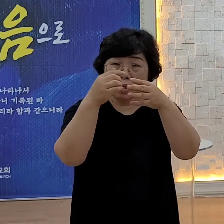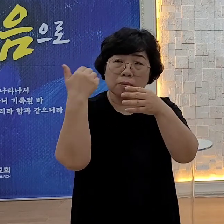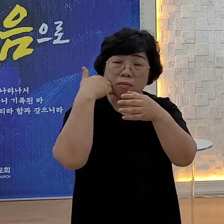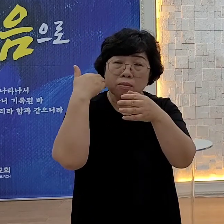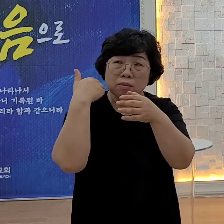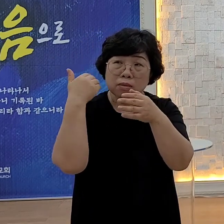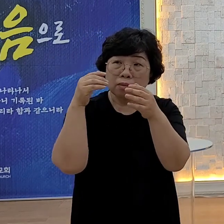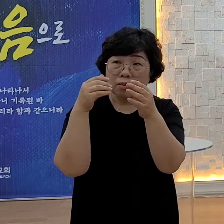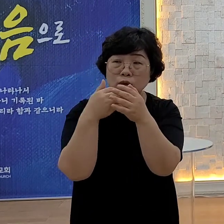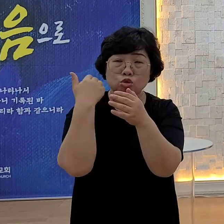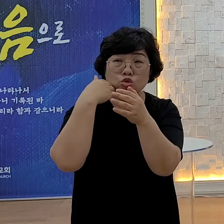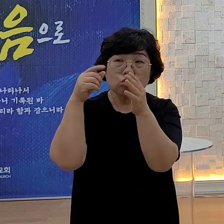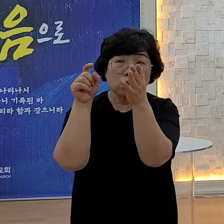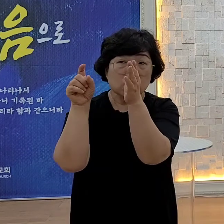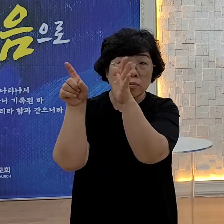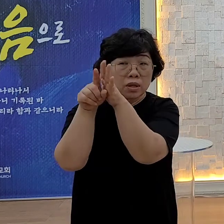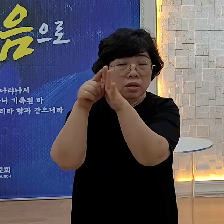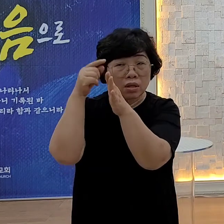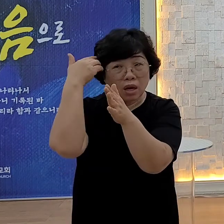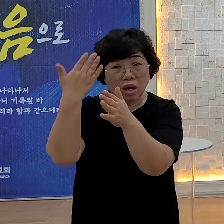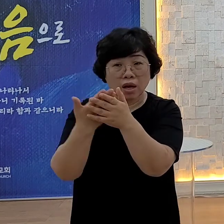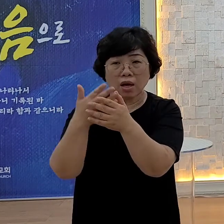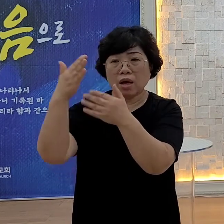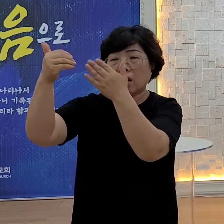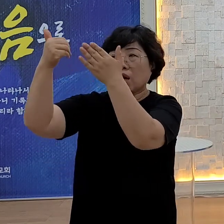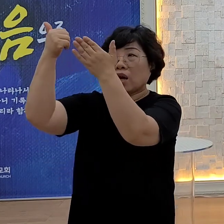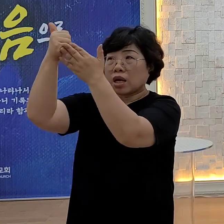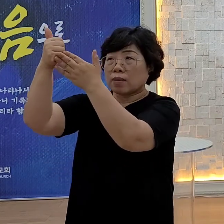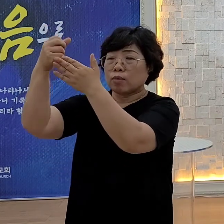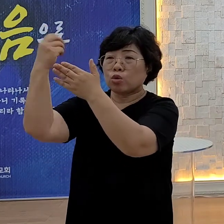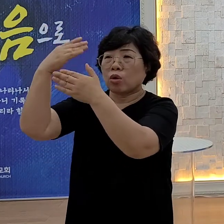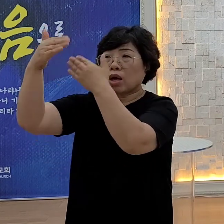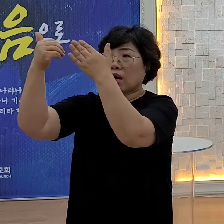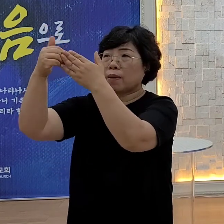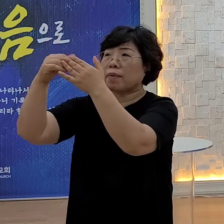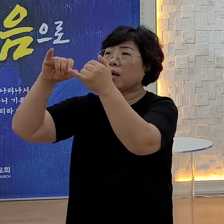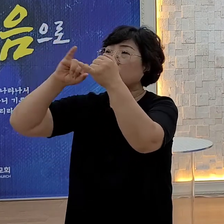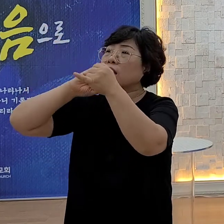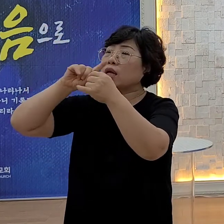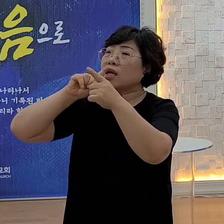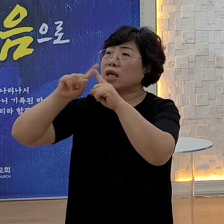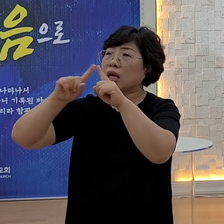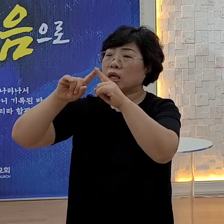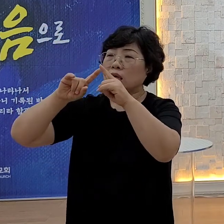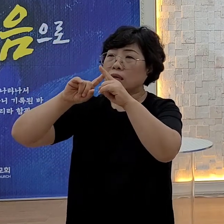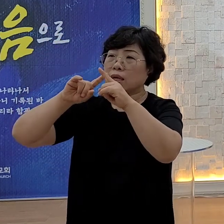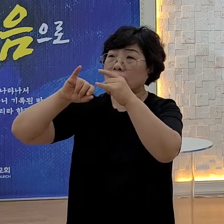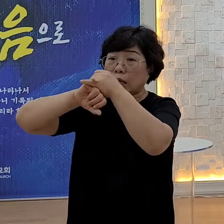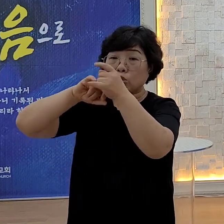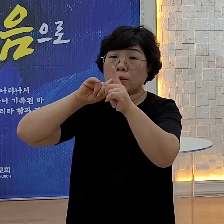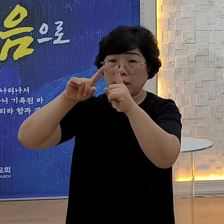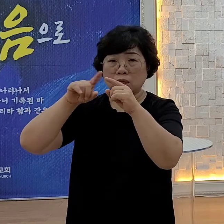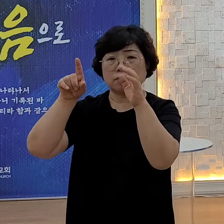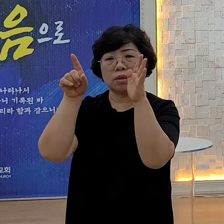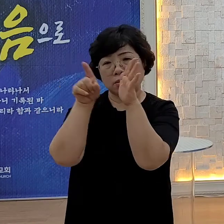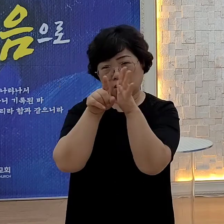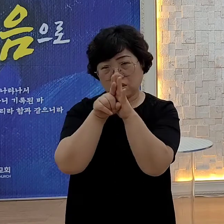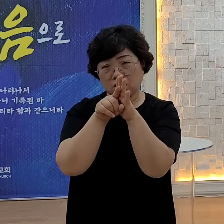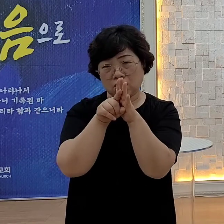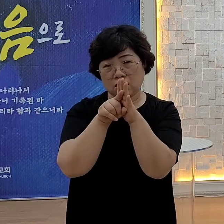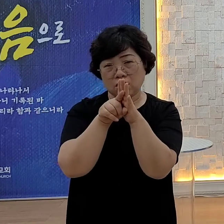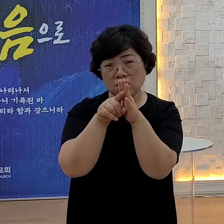돼요. 여러분 이 하나님의 은혜가 우리의 믿음을 완성해